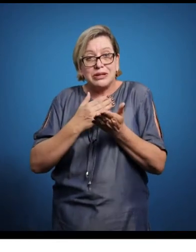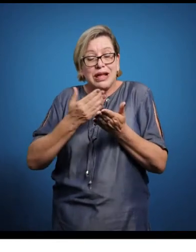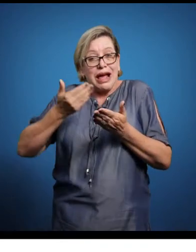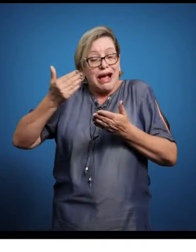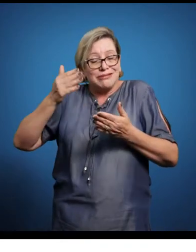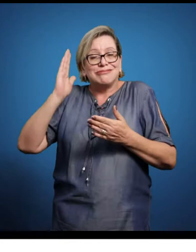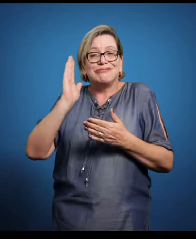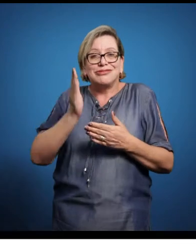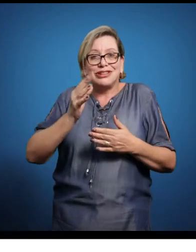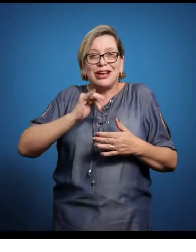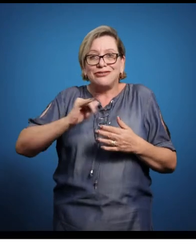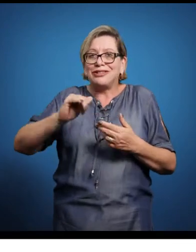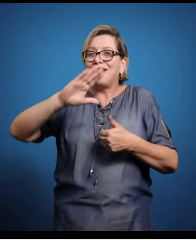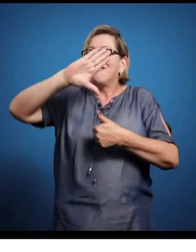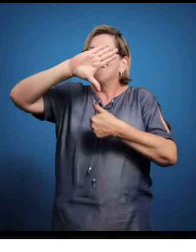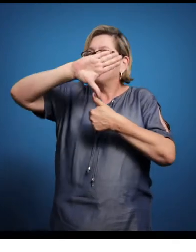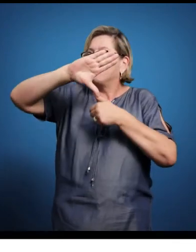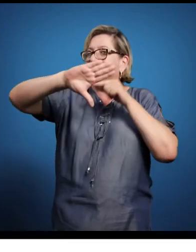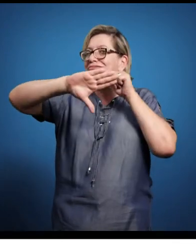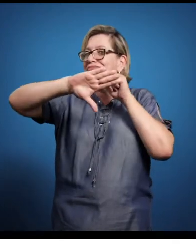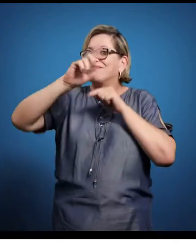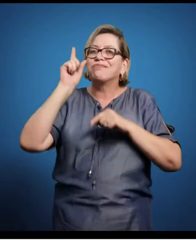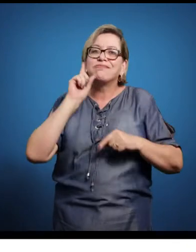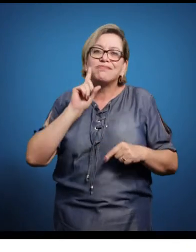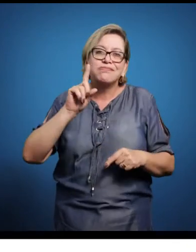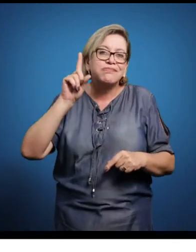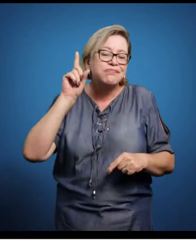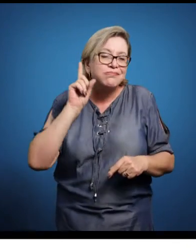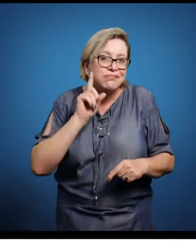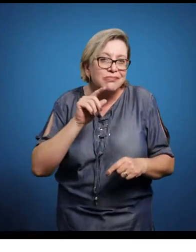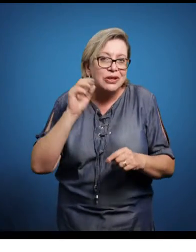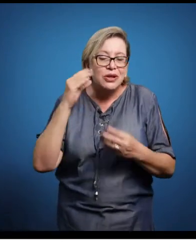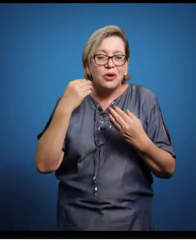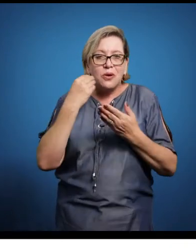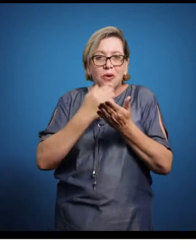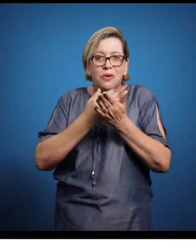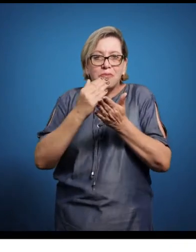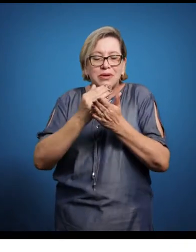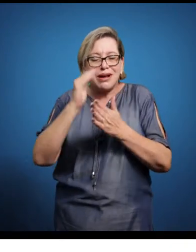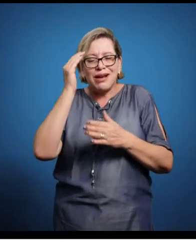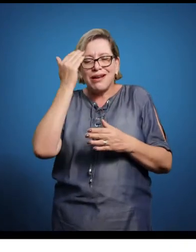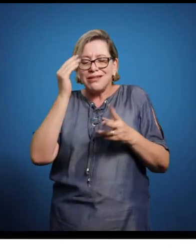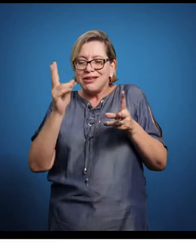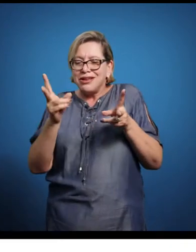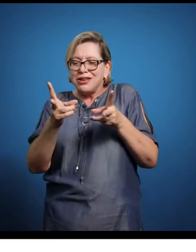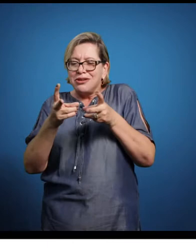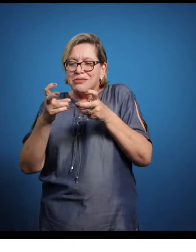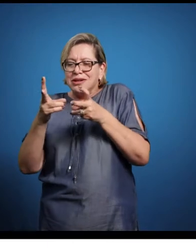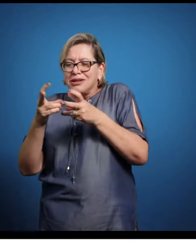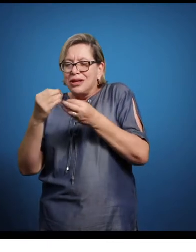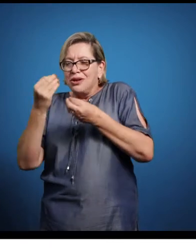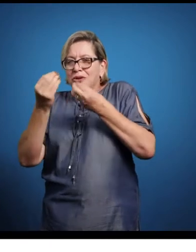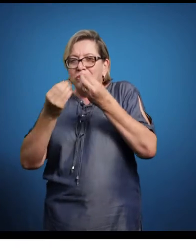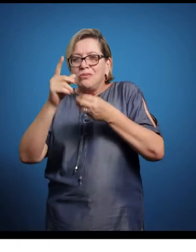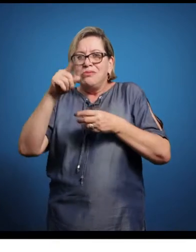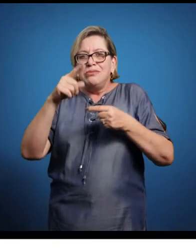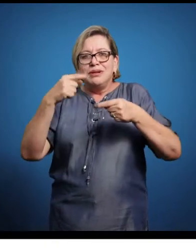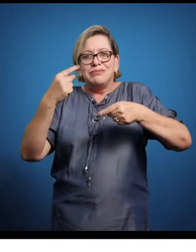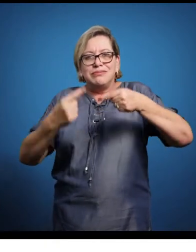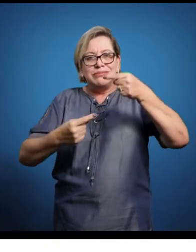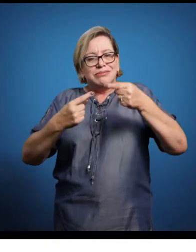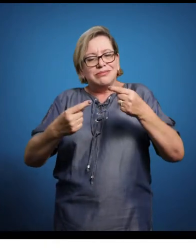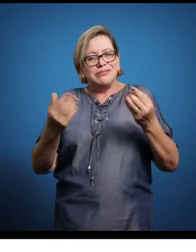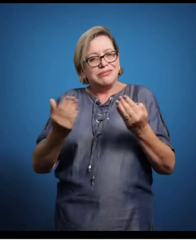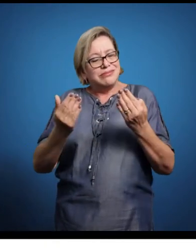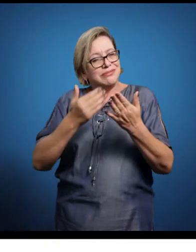minha fala no os estados unidos começam a entender a a diagnosticar as instituições do sistema político então nós vamos trabalhar